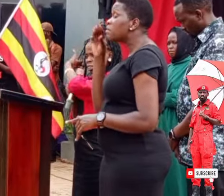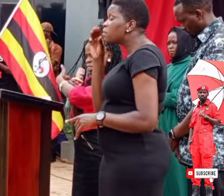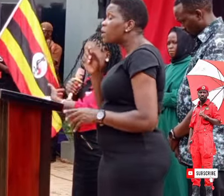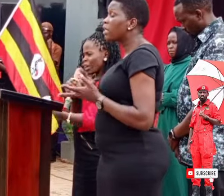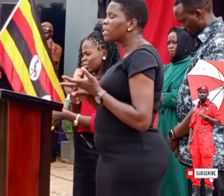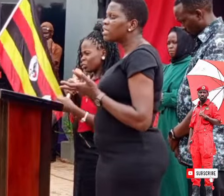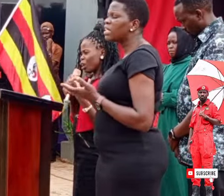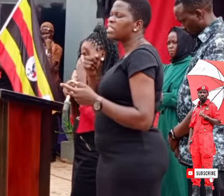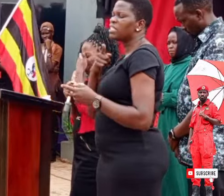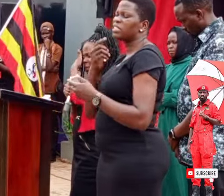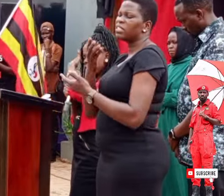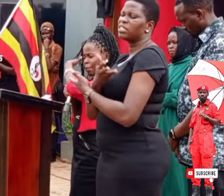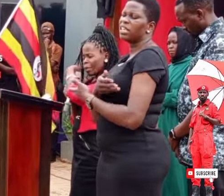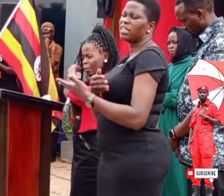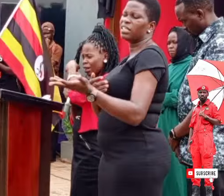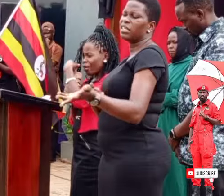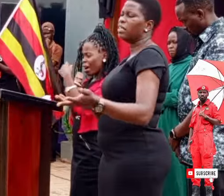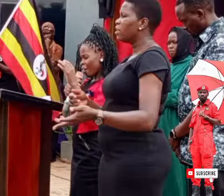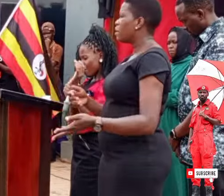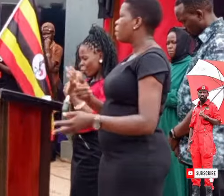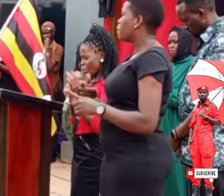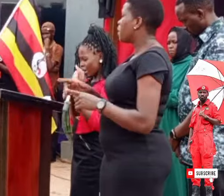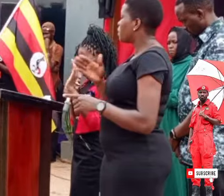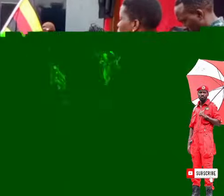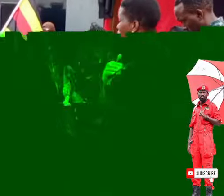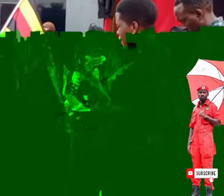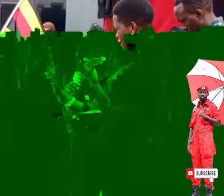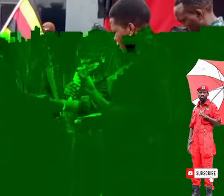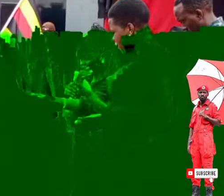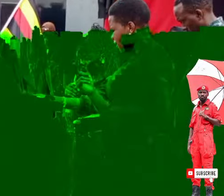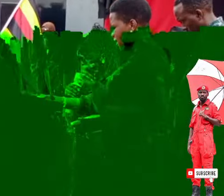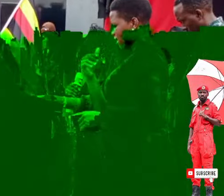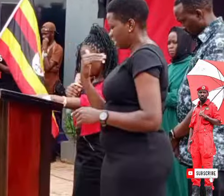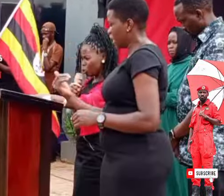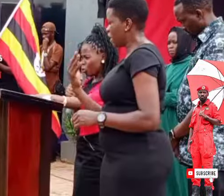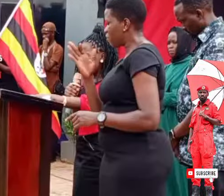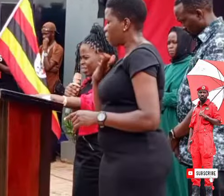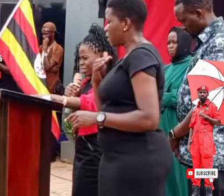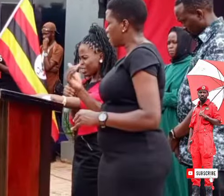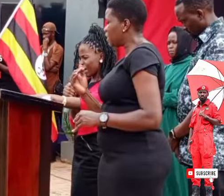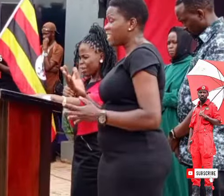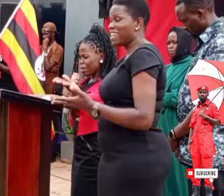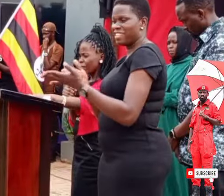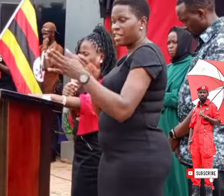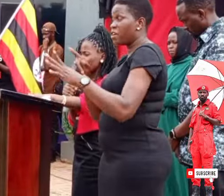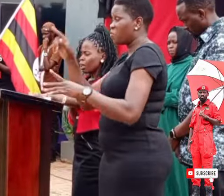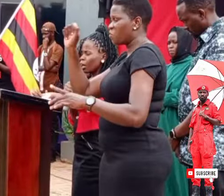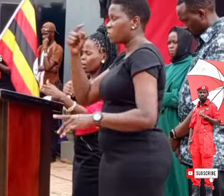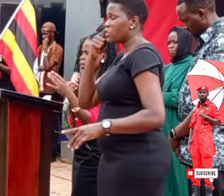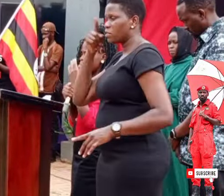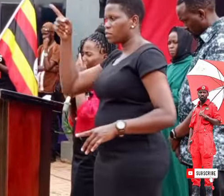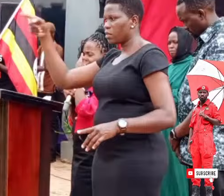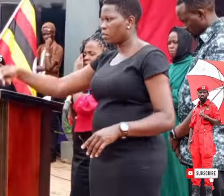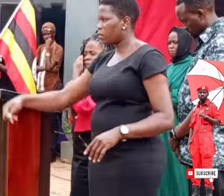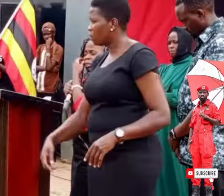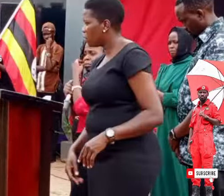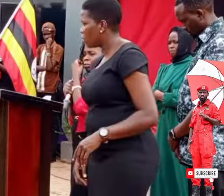nabyogera nagamba ebyo kyekyakwasiza omuntu ne bagamba naye omwana wange ava kufa nayogera kubanga nawulira obusuubu